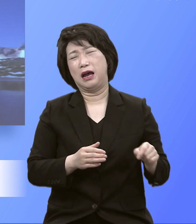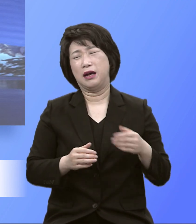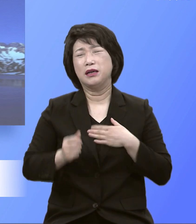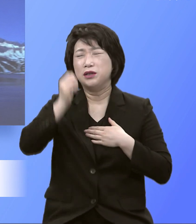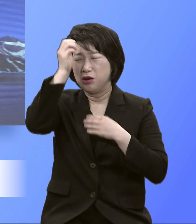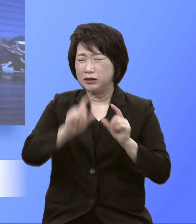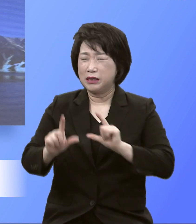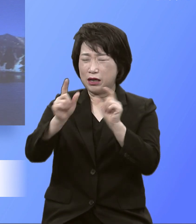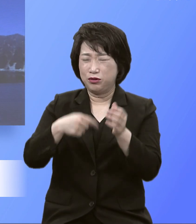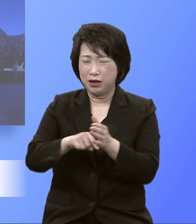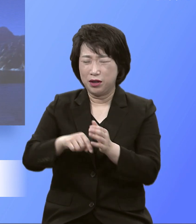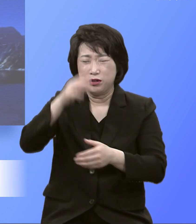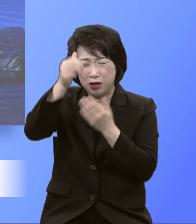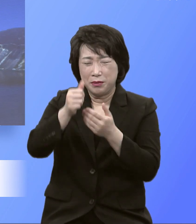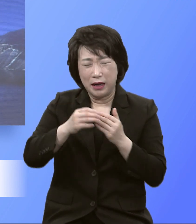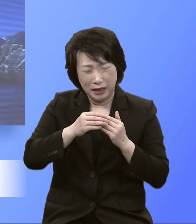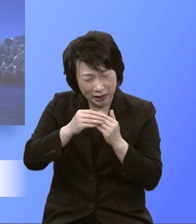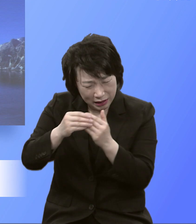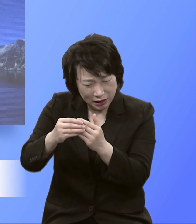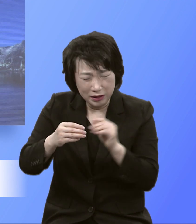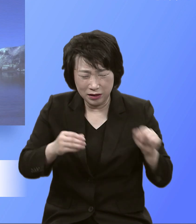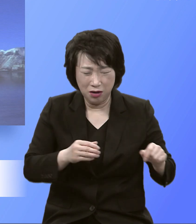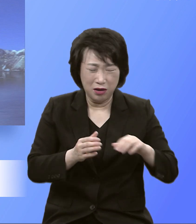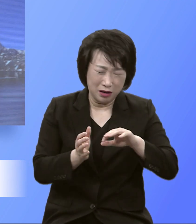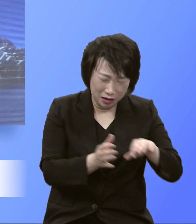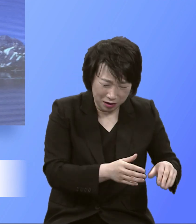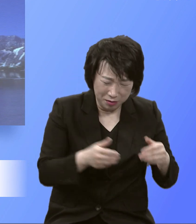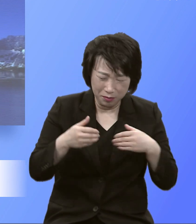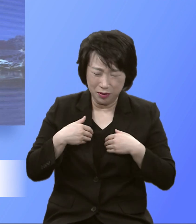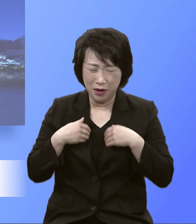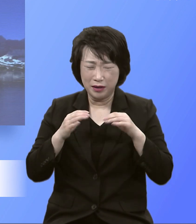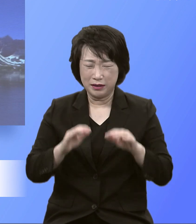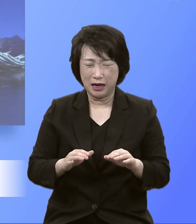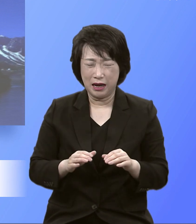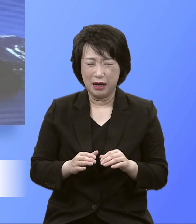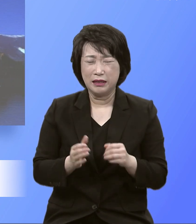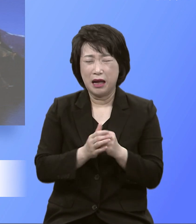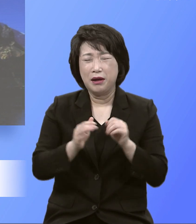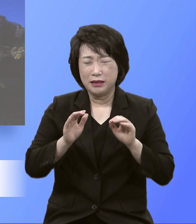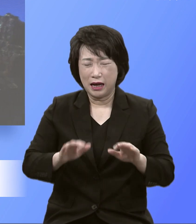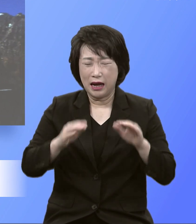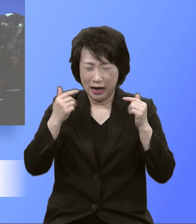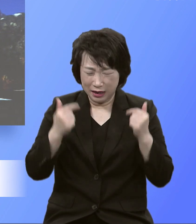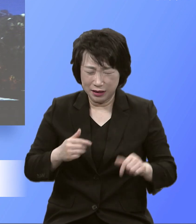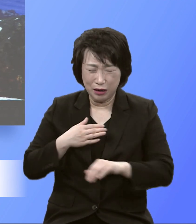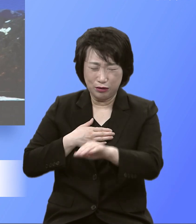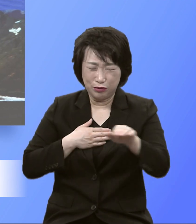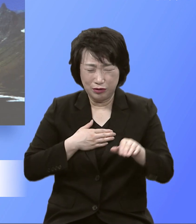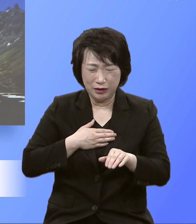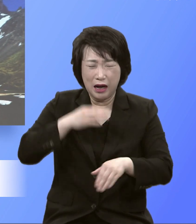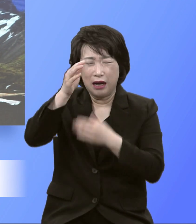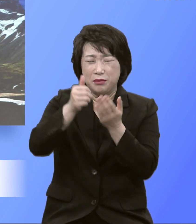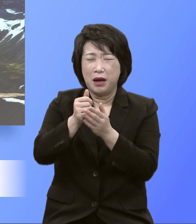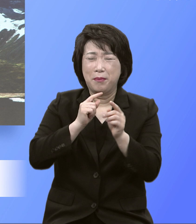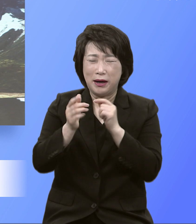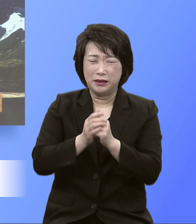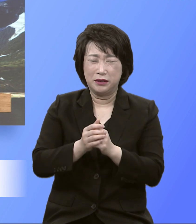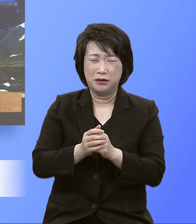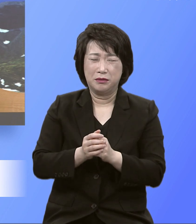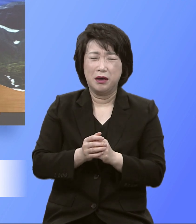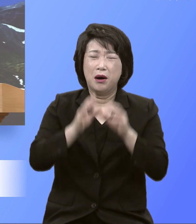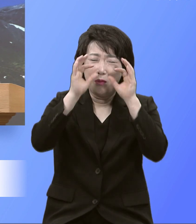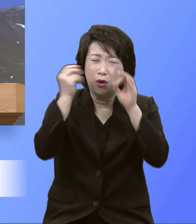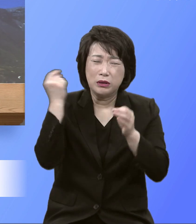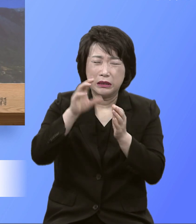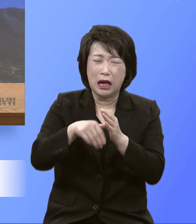살기 위해서 성령으로 제거해야 됩니다. 그러므로 항상 우리는 하나님 말씀을 올 때